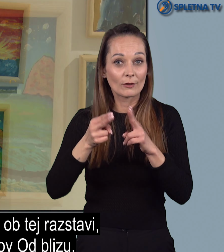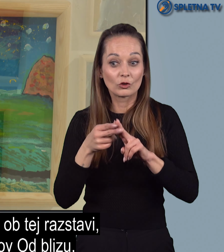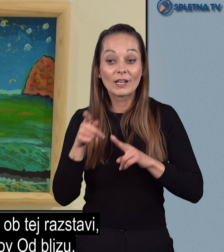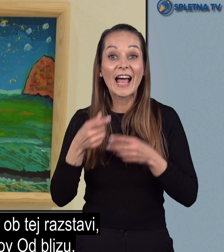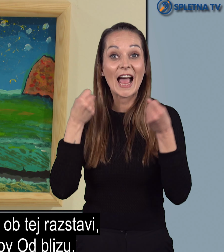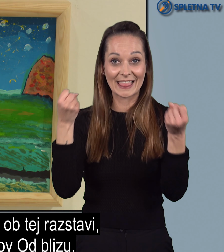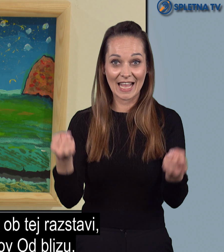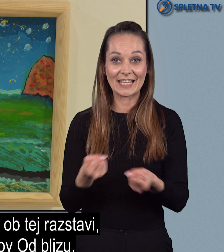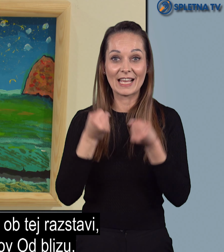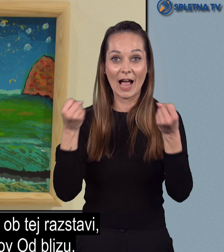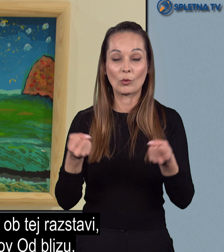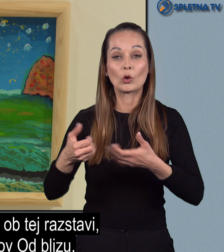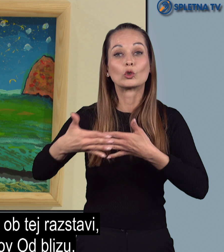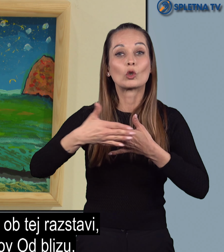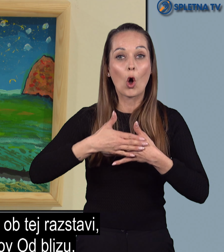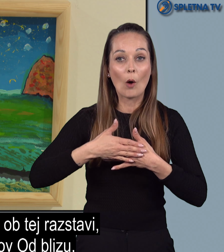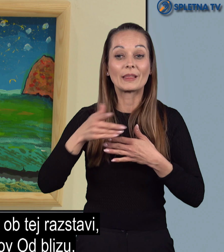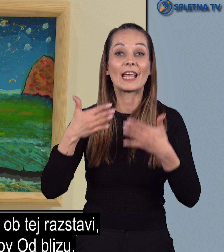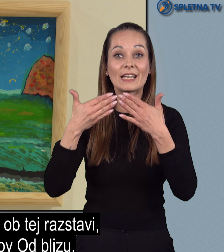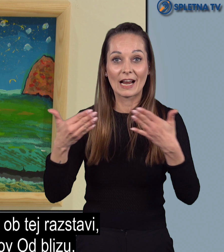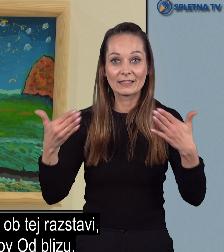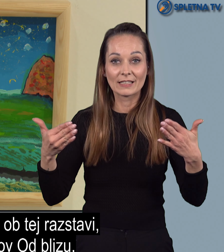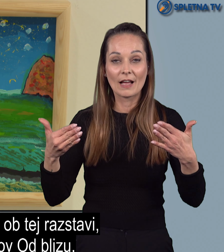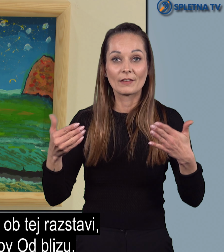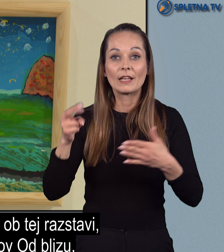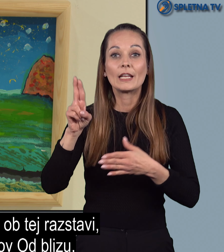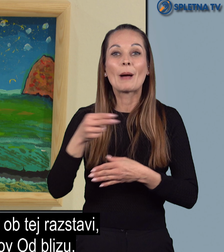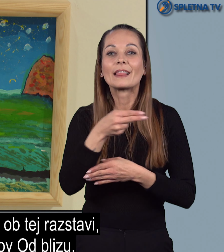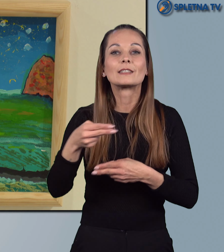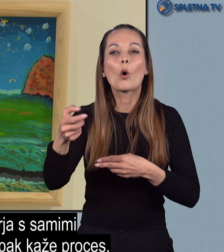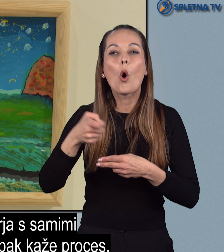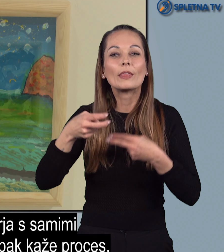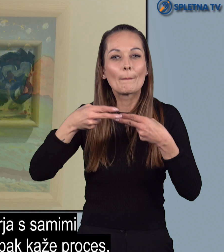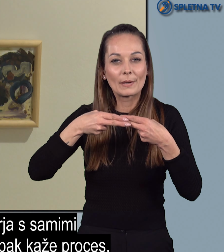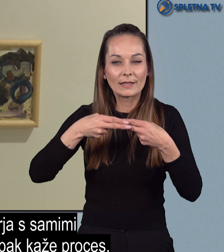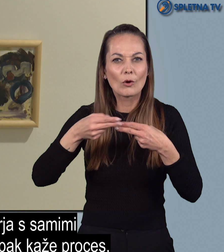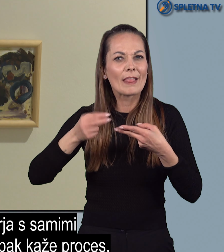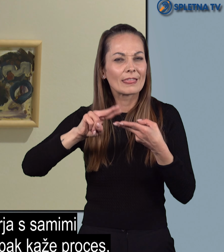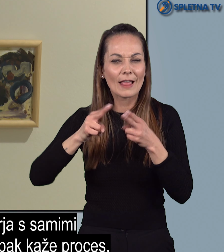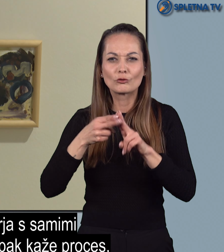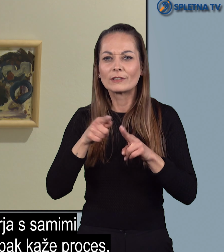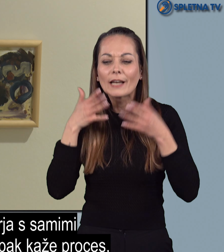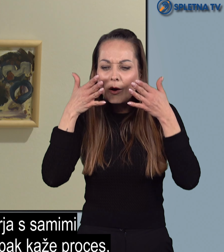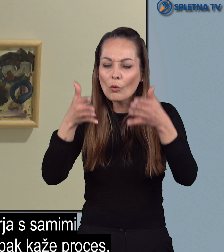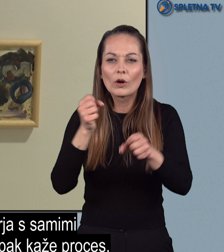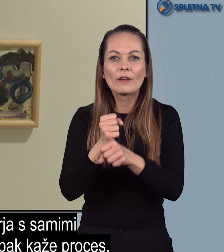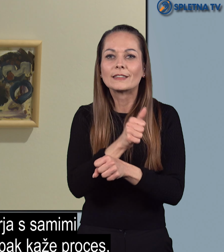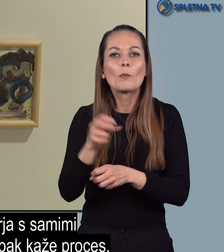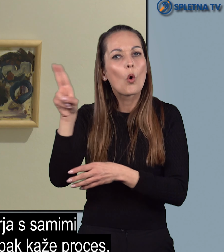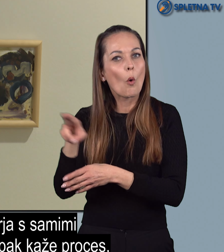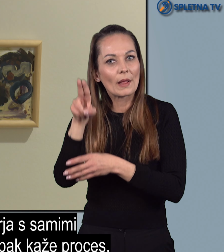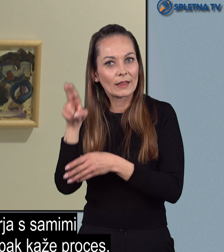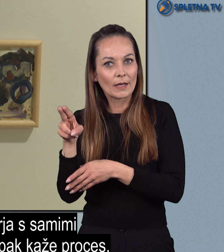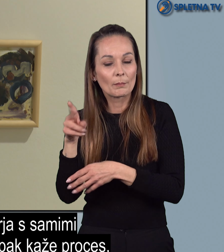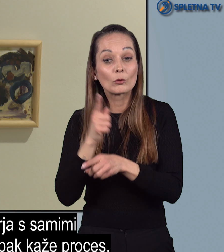ta dejavnost ob tej razstavi, ki ima naslov Od blizu in ki na nek način se ne ukvarja s samimi